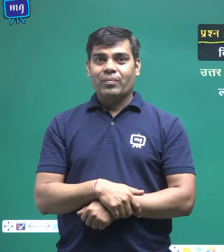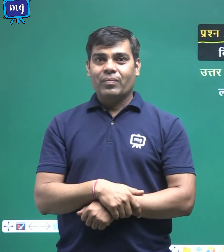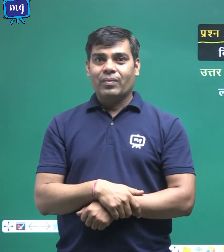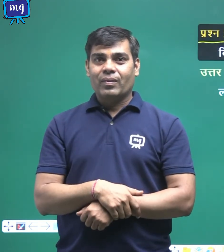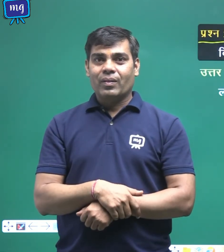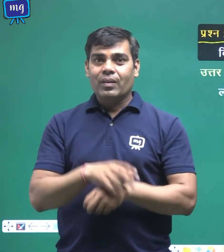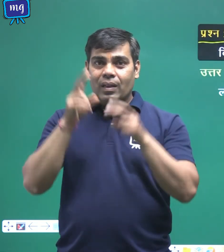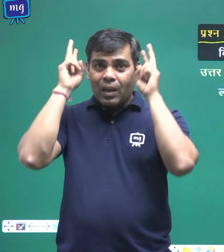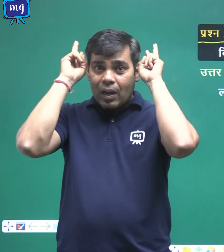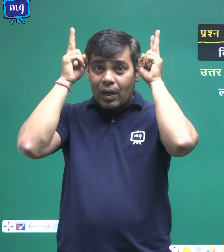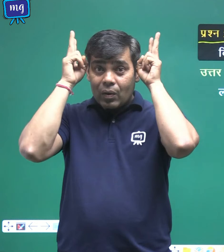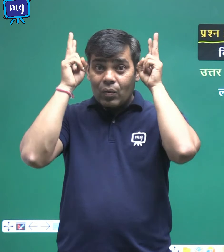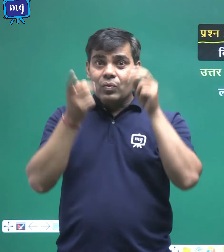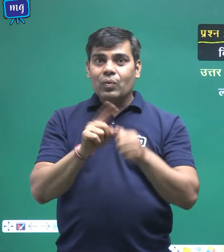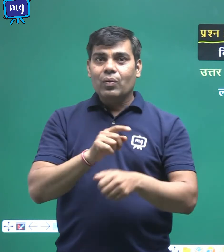खरगोश को